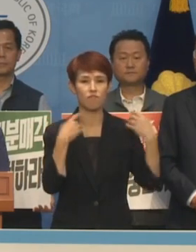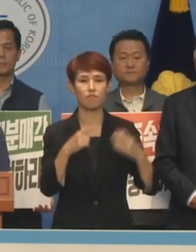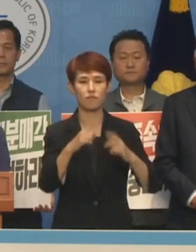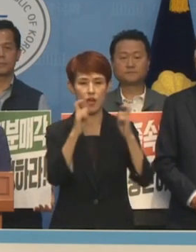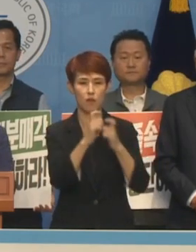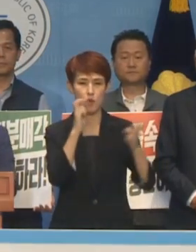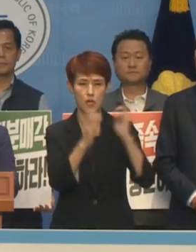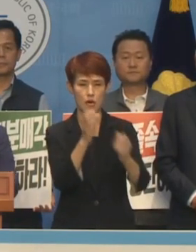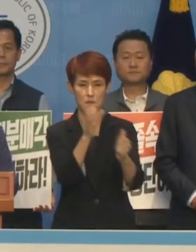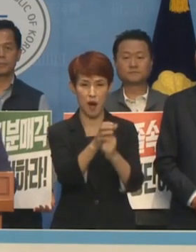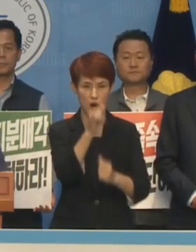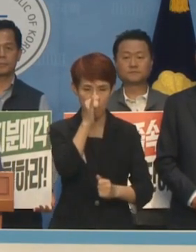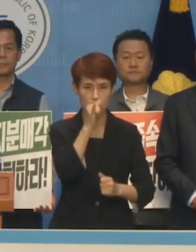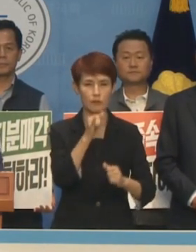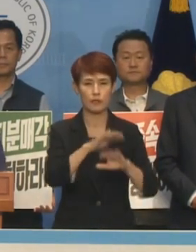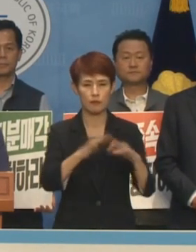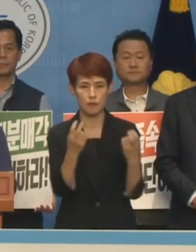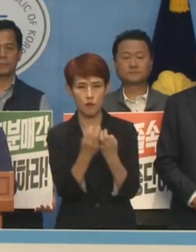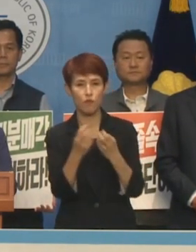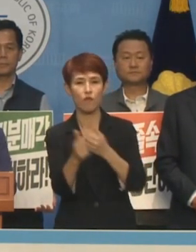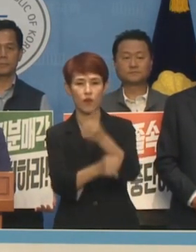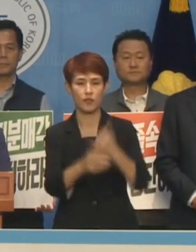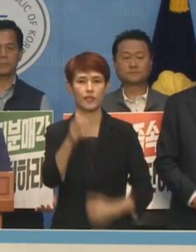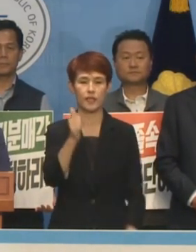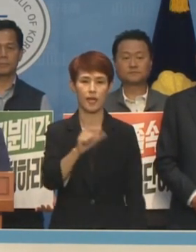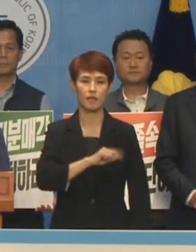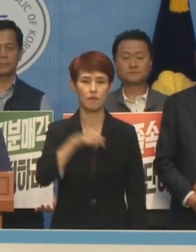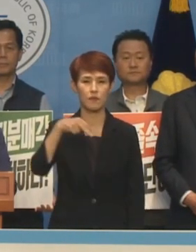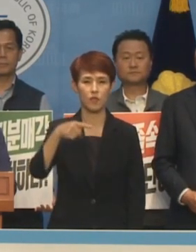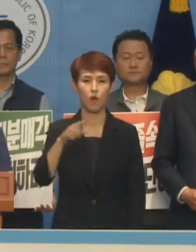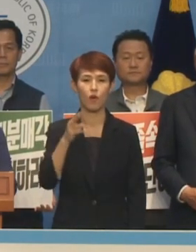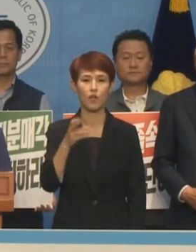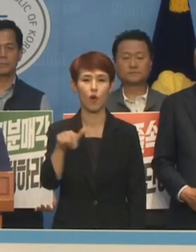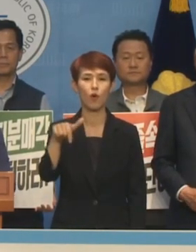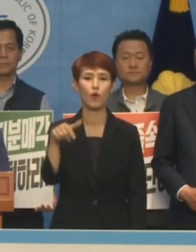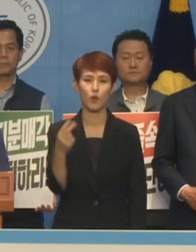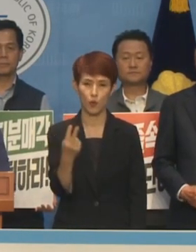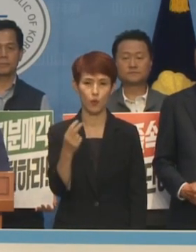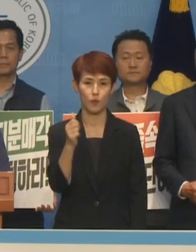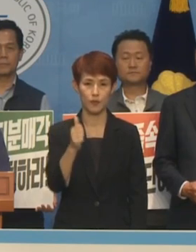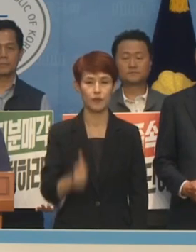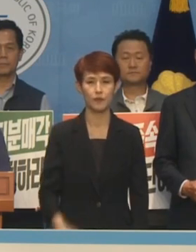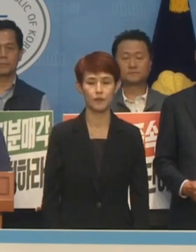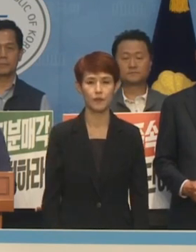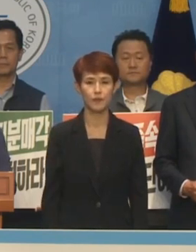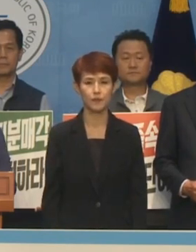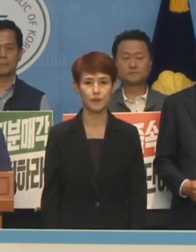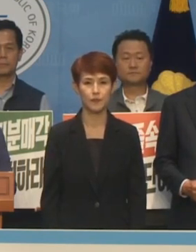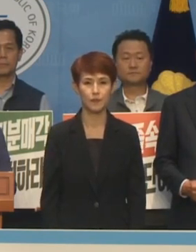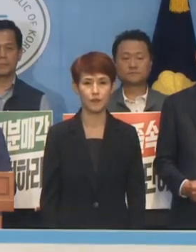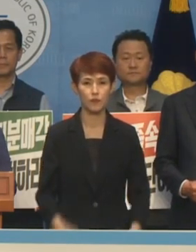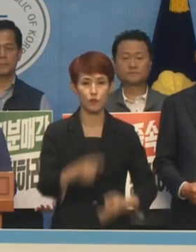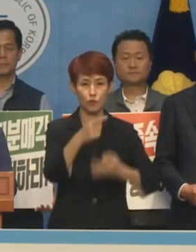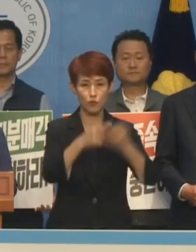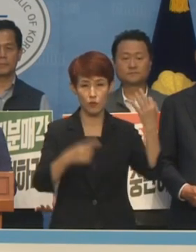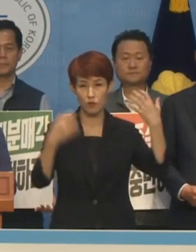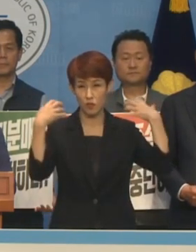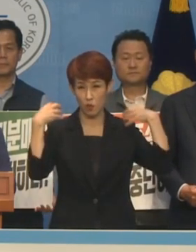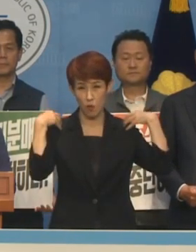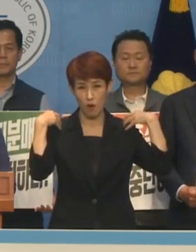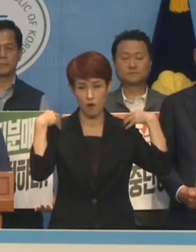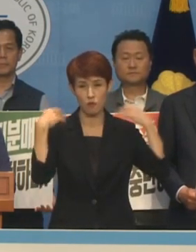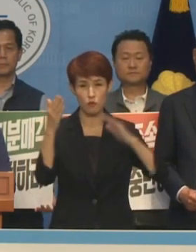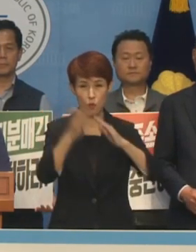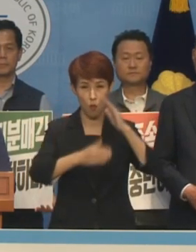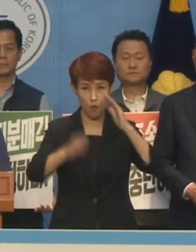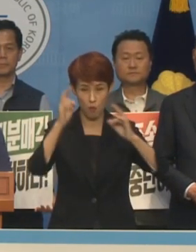강화 대책위원회 위원장 서영교 최고위원입니다. 윤석열 정권이